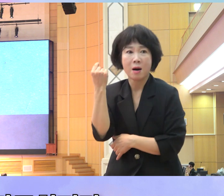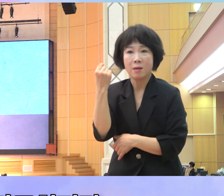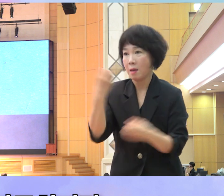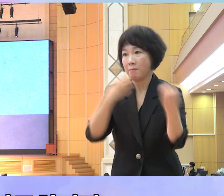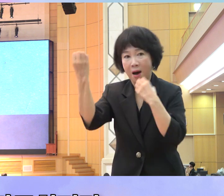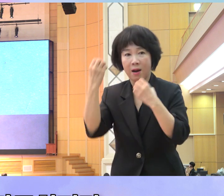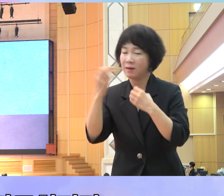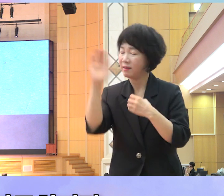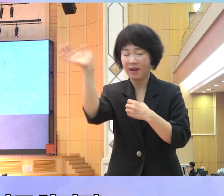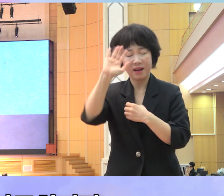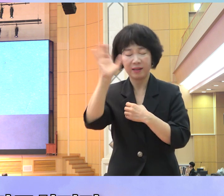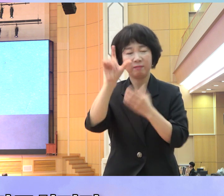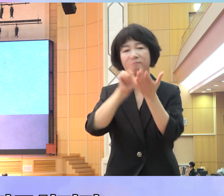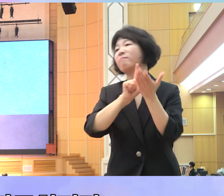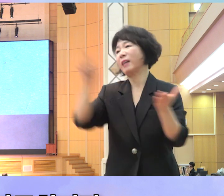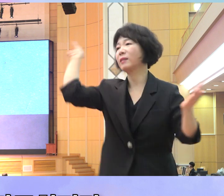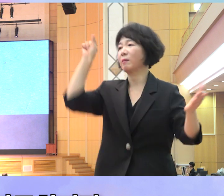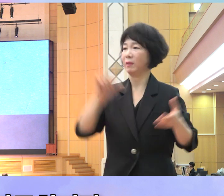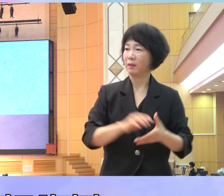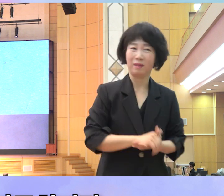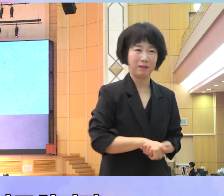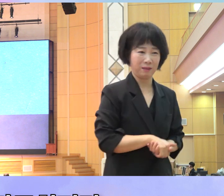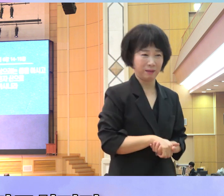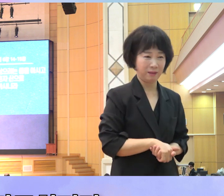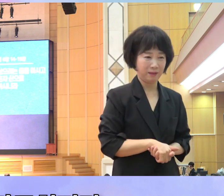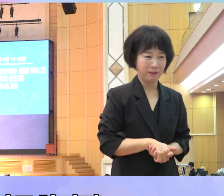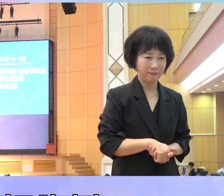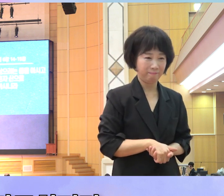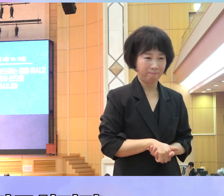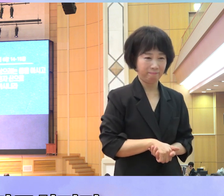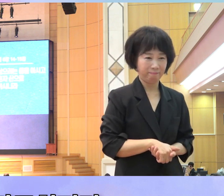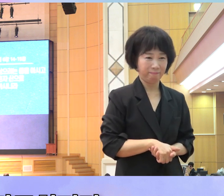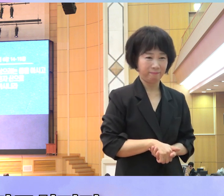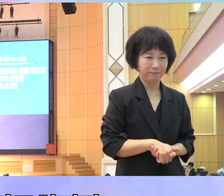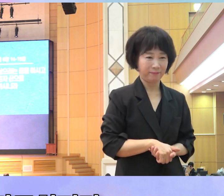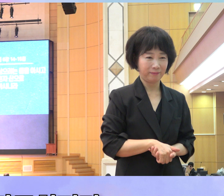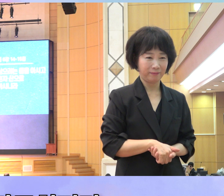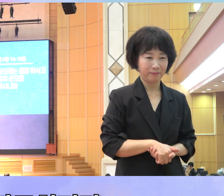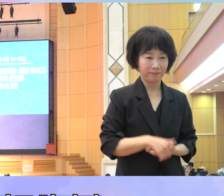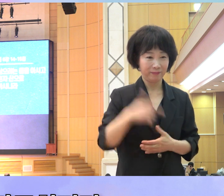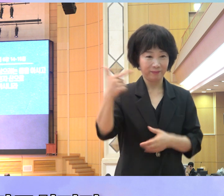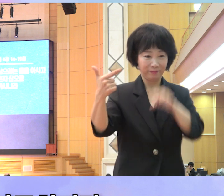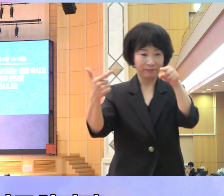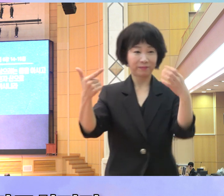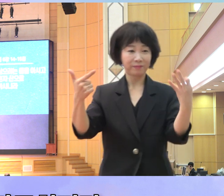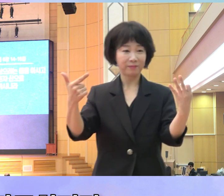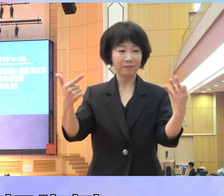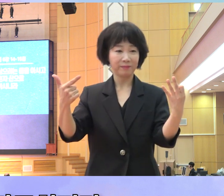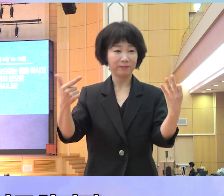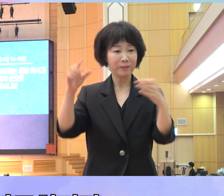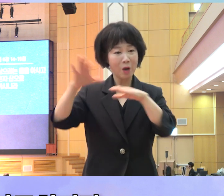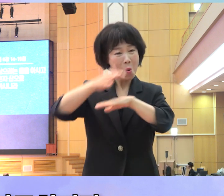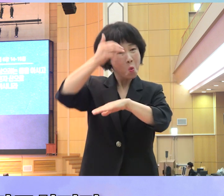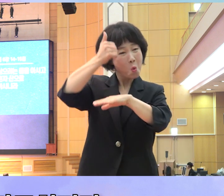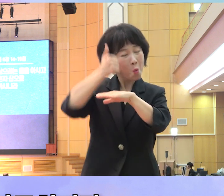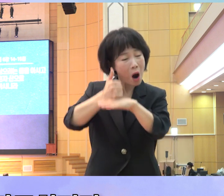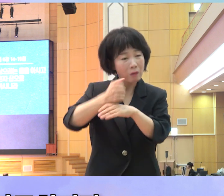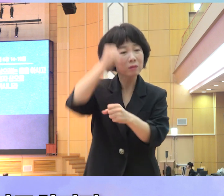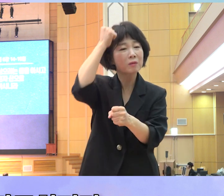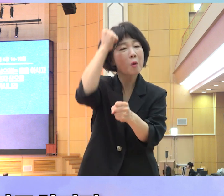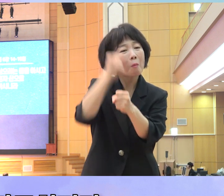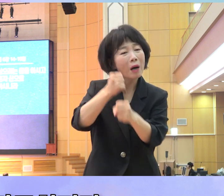그랬는데 여러분, 이 끝에 15절 끝에 다시 한번 잠깐 보실래요? 끝에 15절 끝에 보시면 임금을 삼으려는